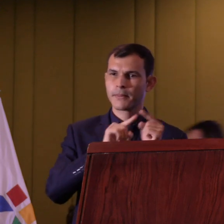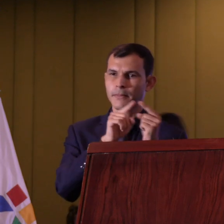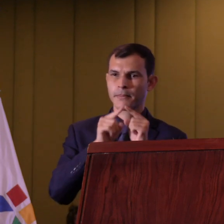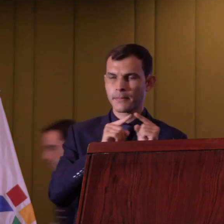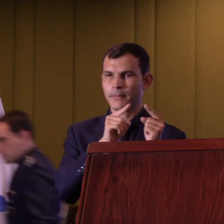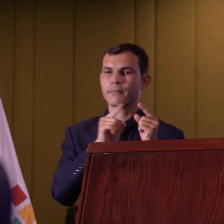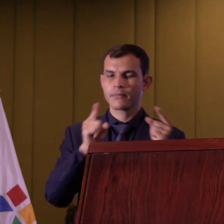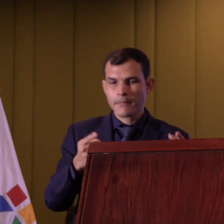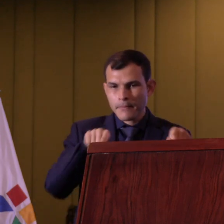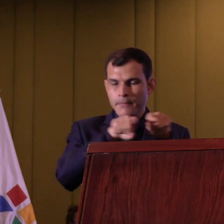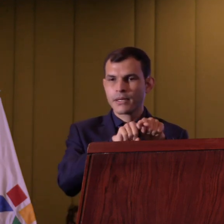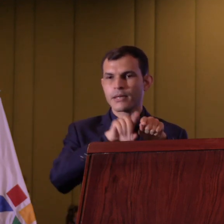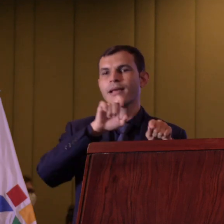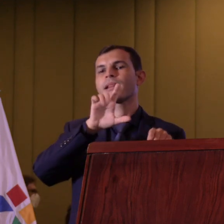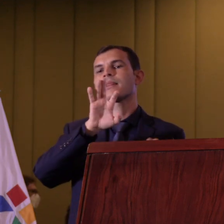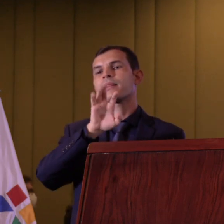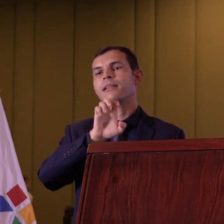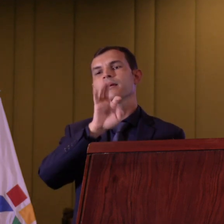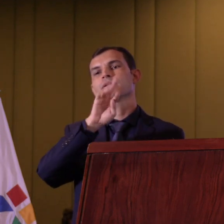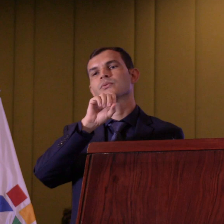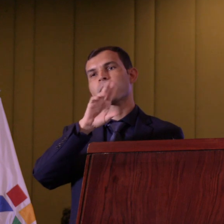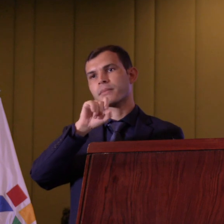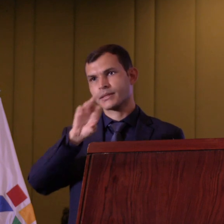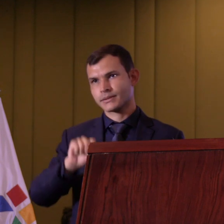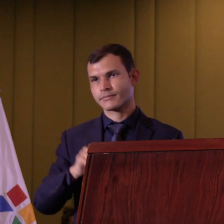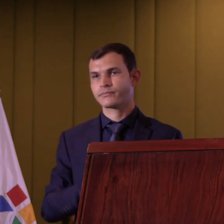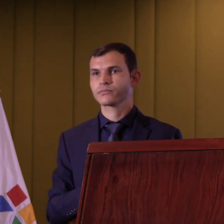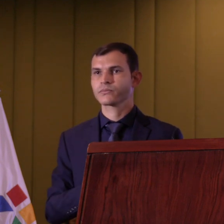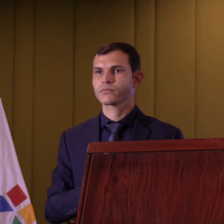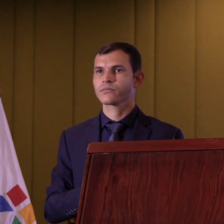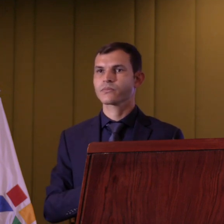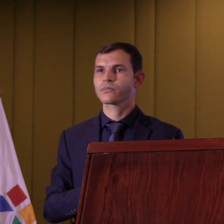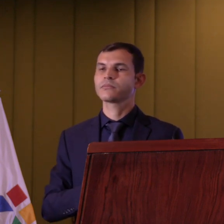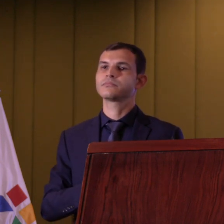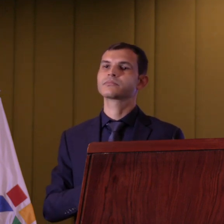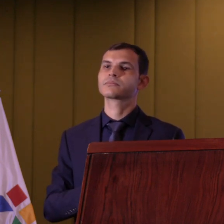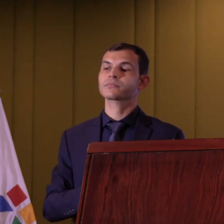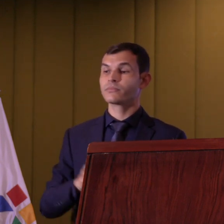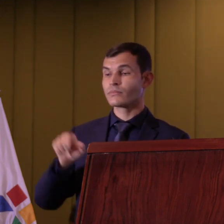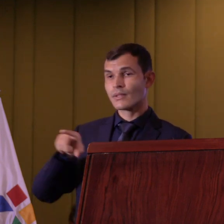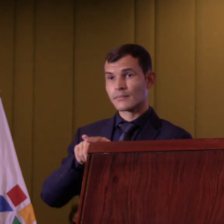Ao embaixador Simas,